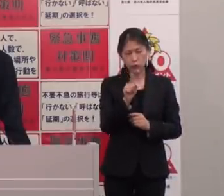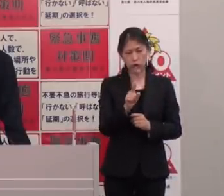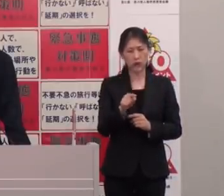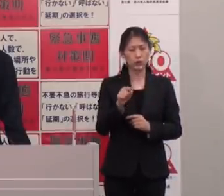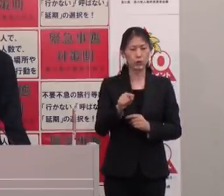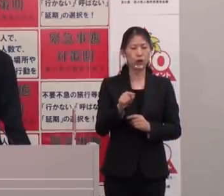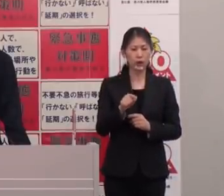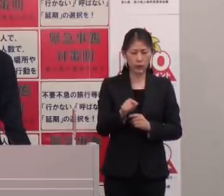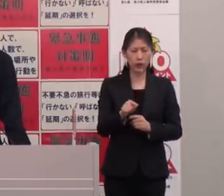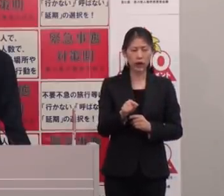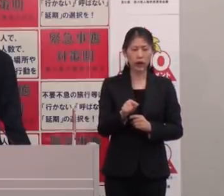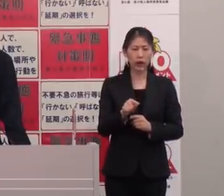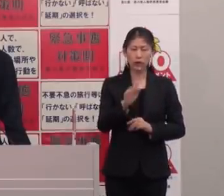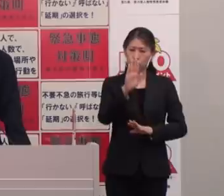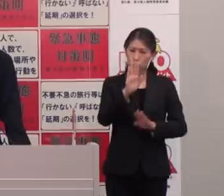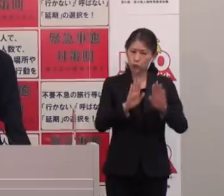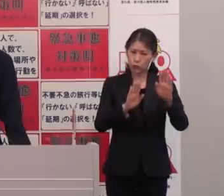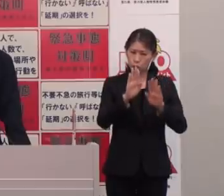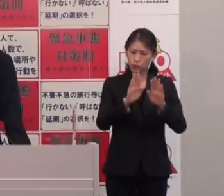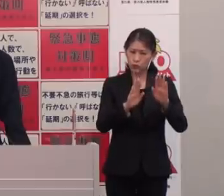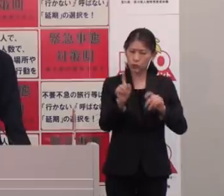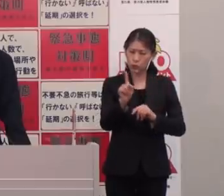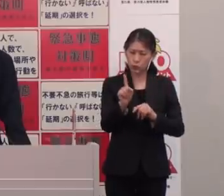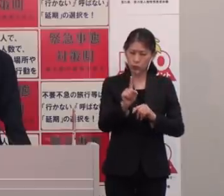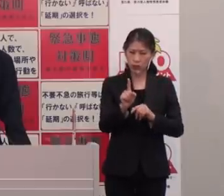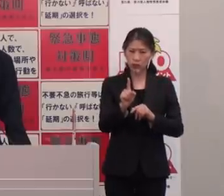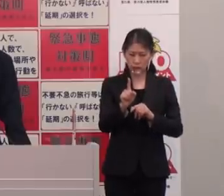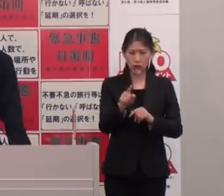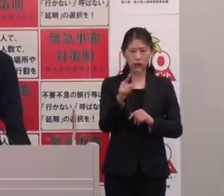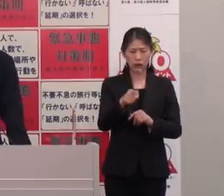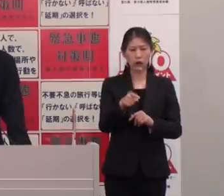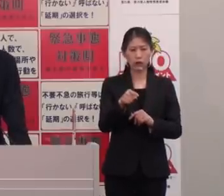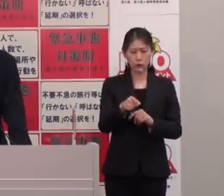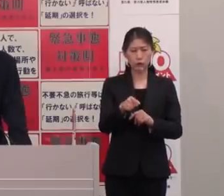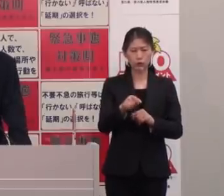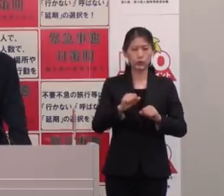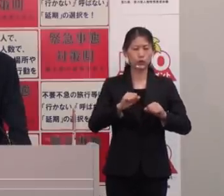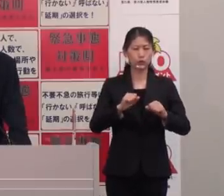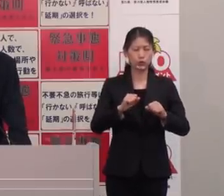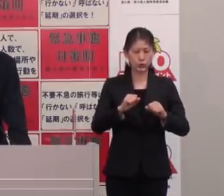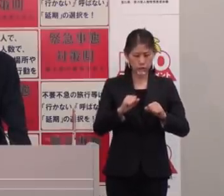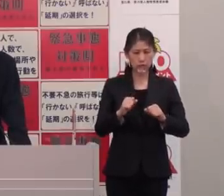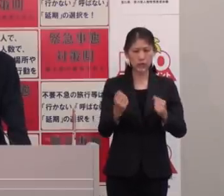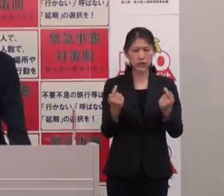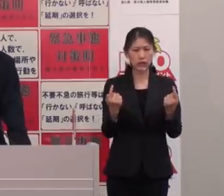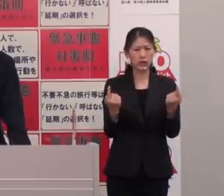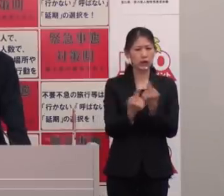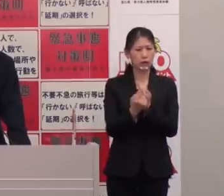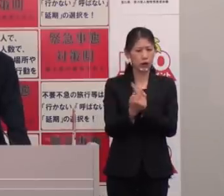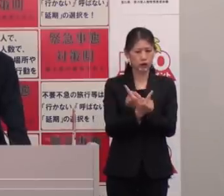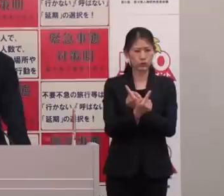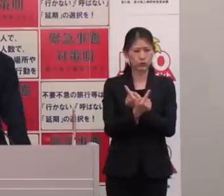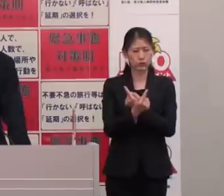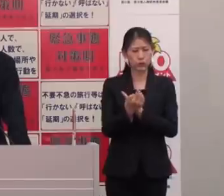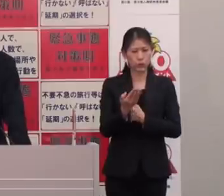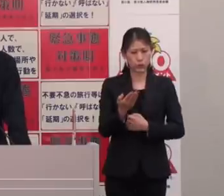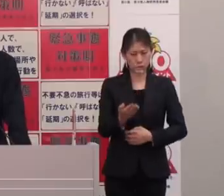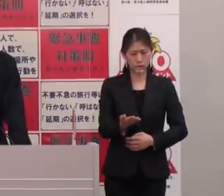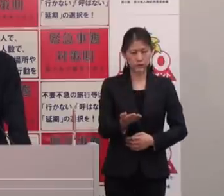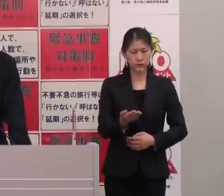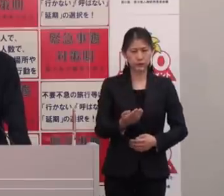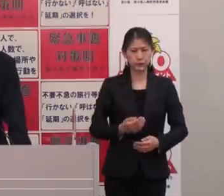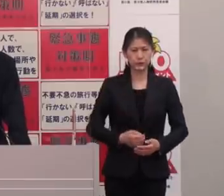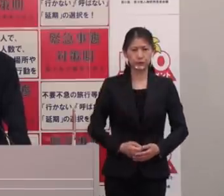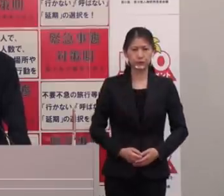状況になったらっていうのをこう国に考えていらっしゃるんでしょうか。 それはもう現在調整